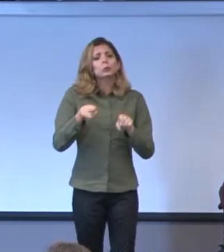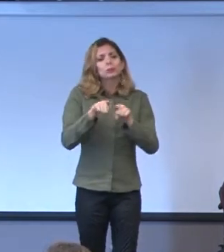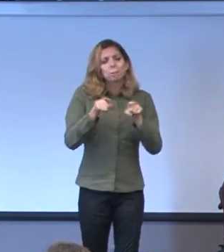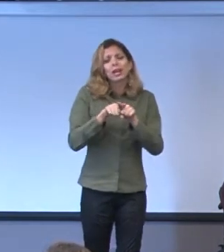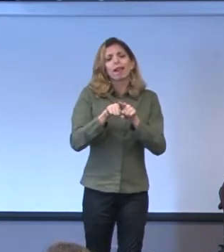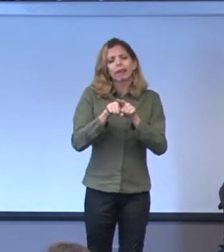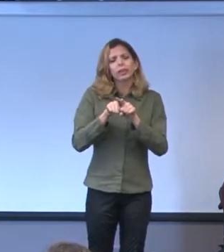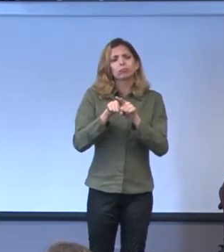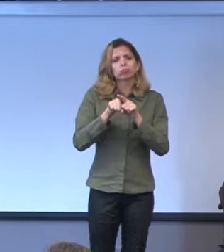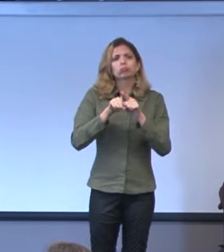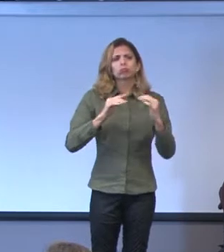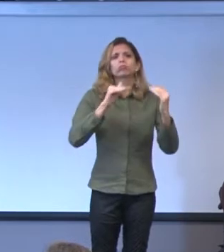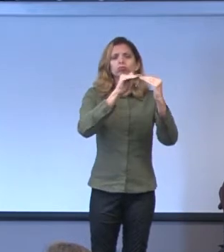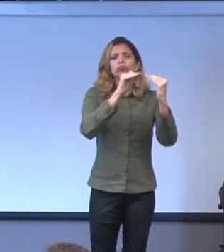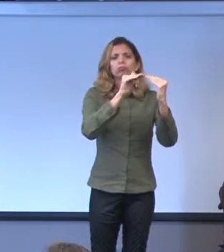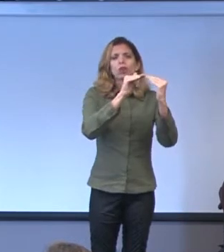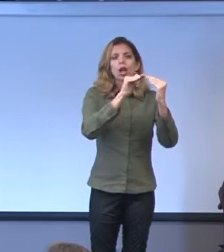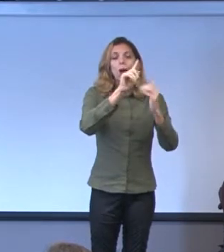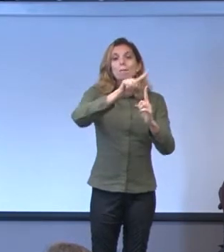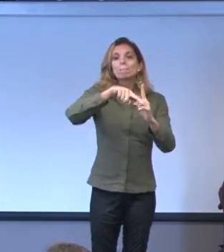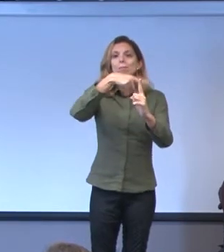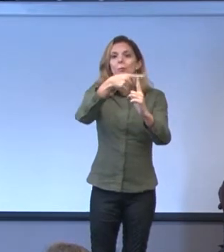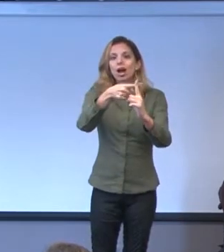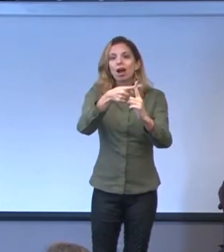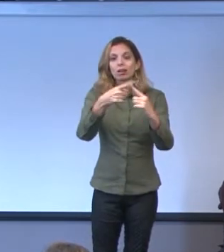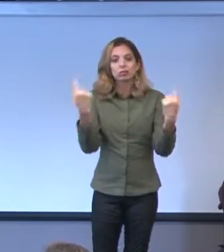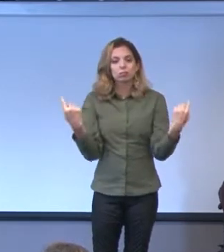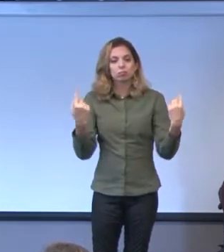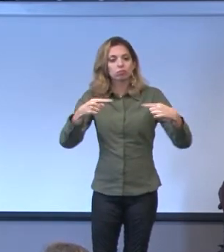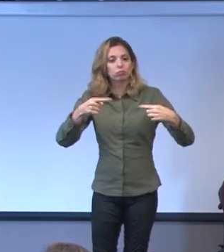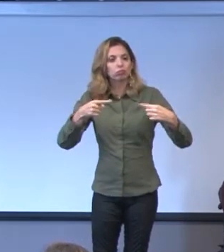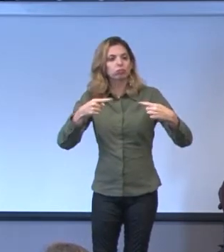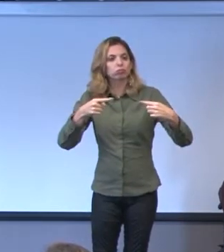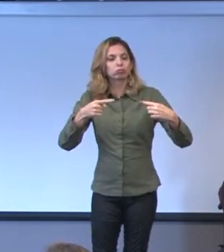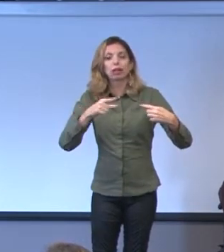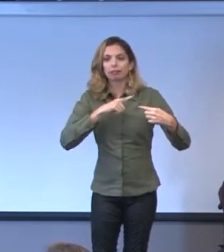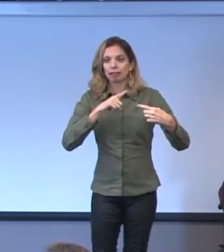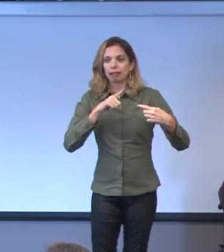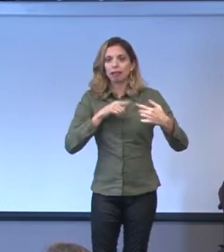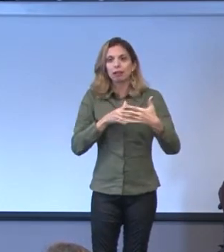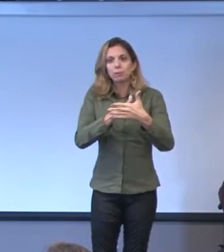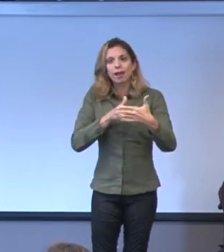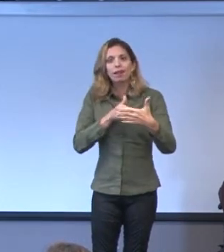sou a favor de que, quanto mais desafios